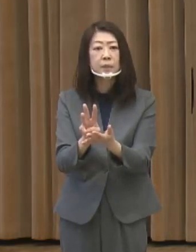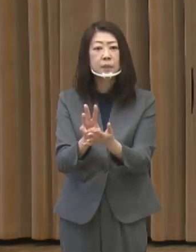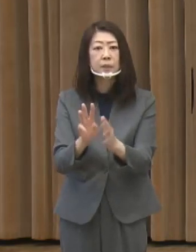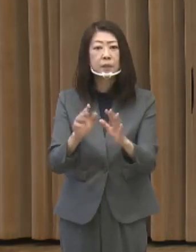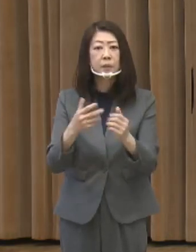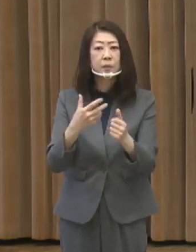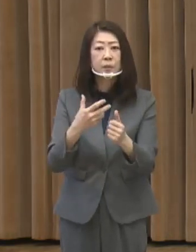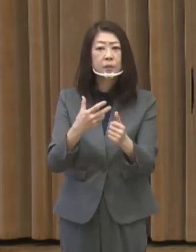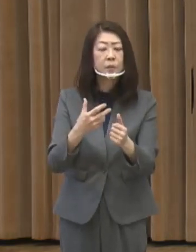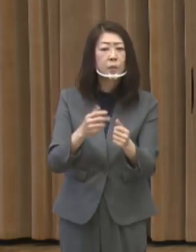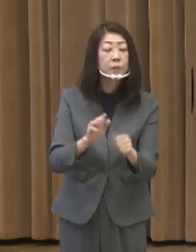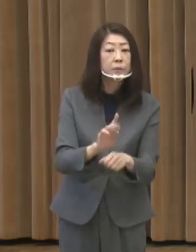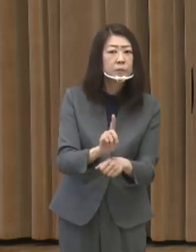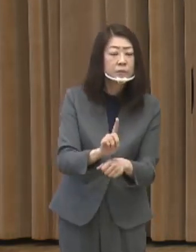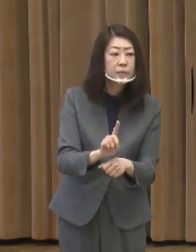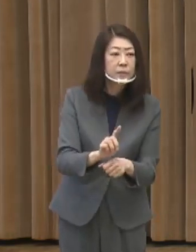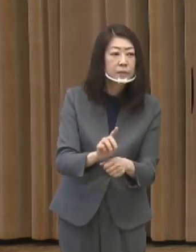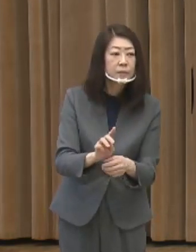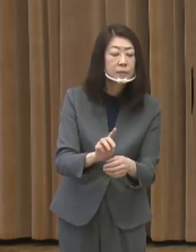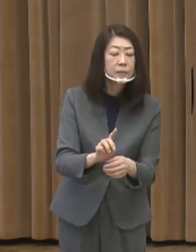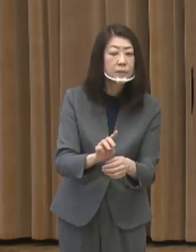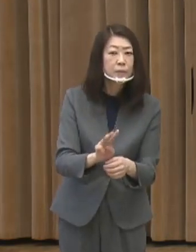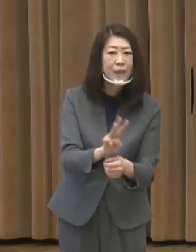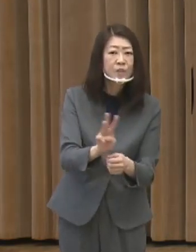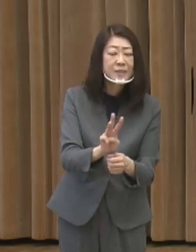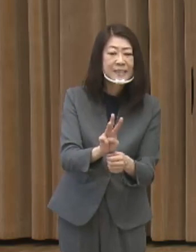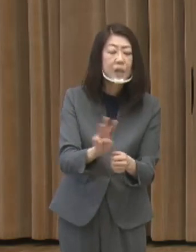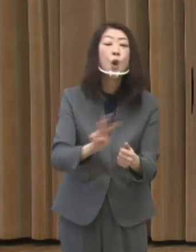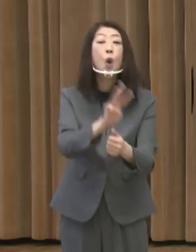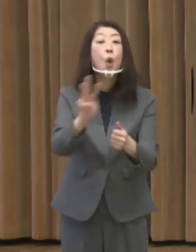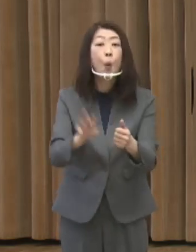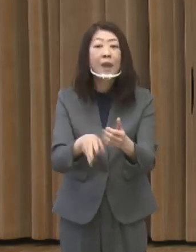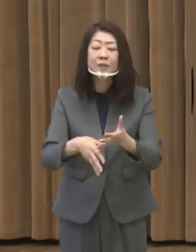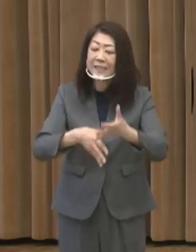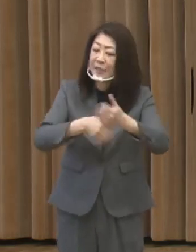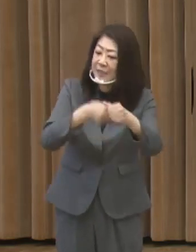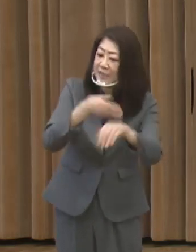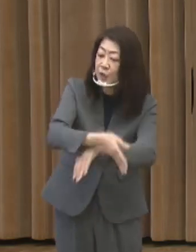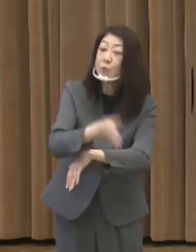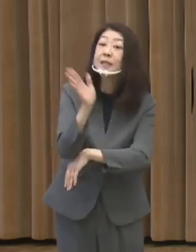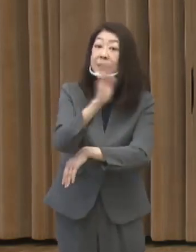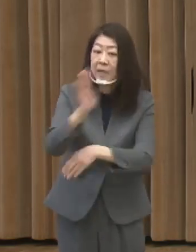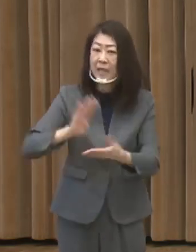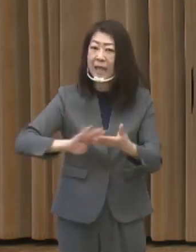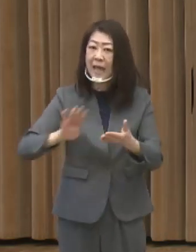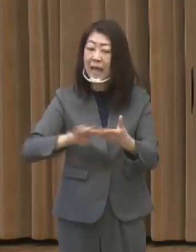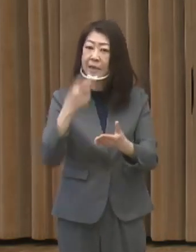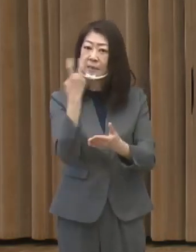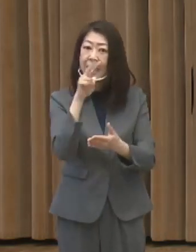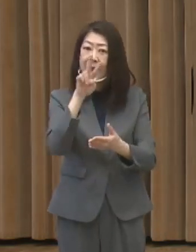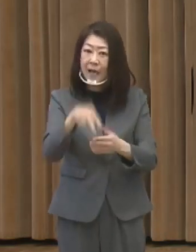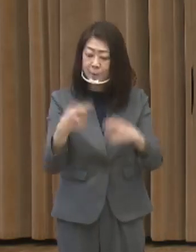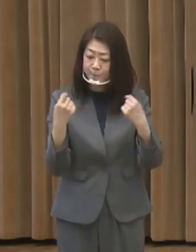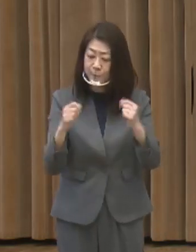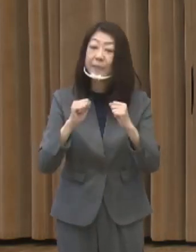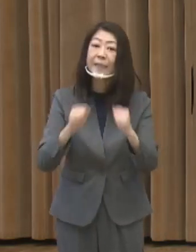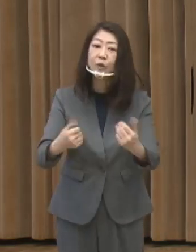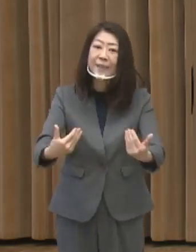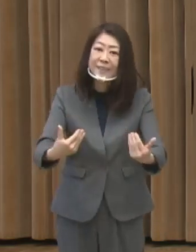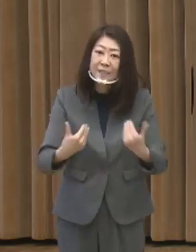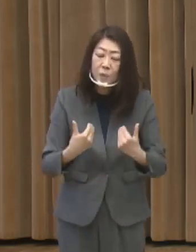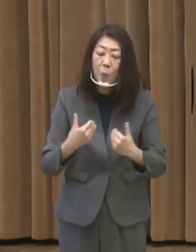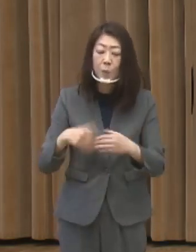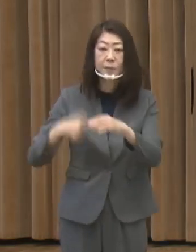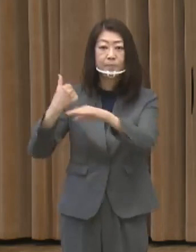が必要というふうにコメント、ワクチンを過信せず、 はいはい、 衛生管理に取り組むことが必要というふうにおっしゃっているんです